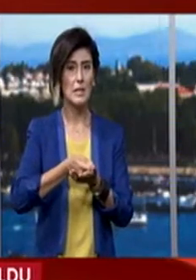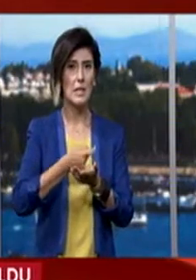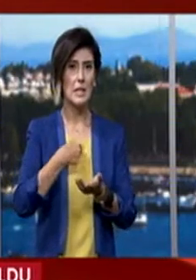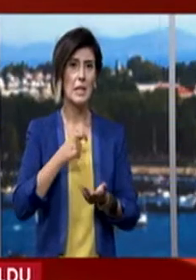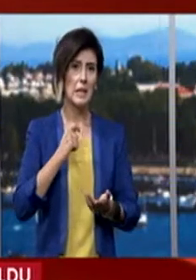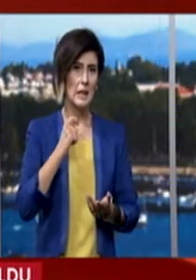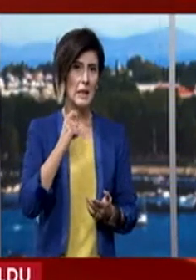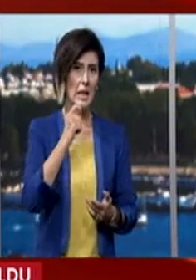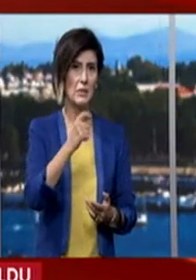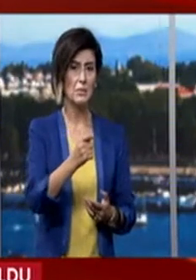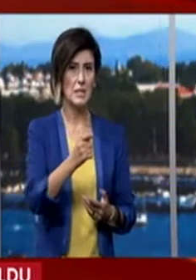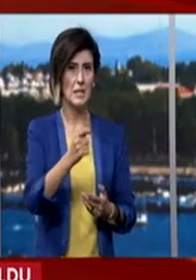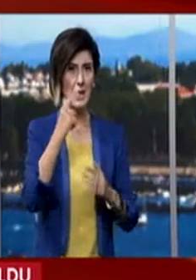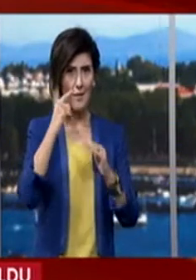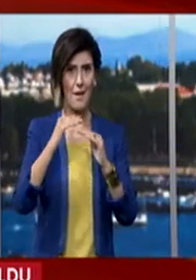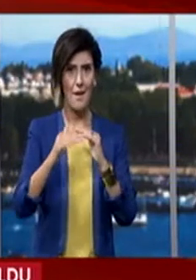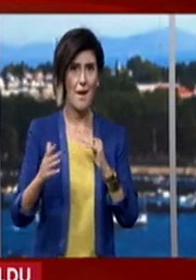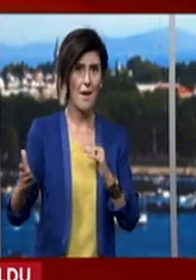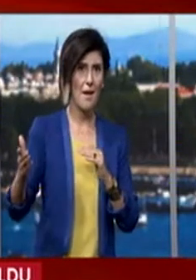şeklindeki teklifimizi